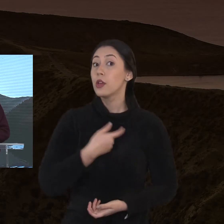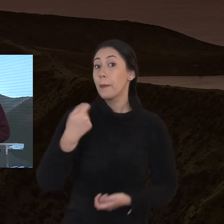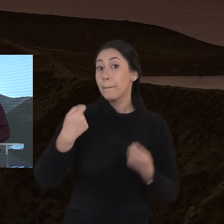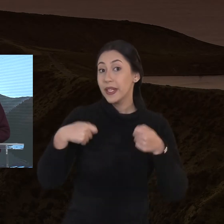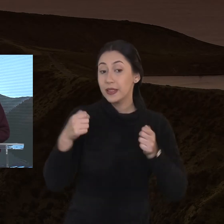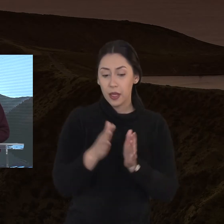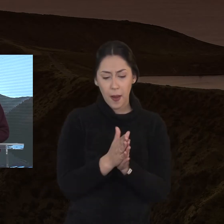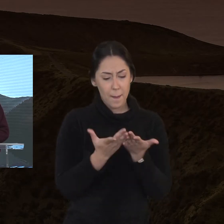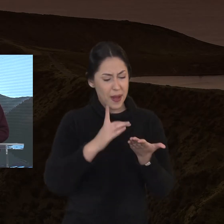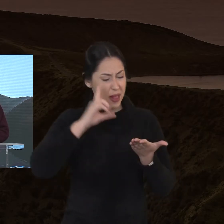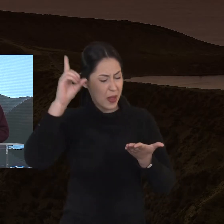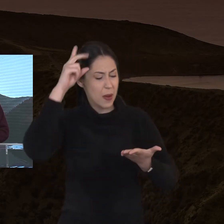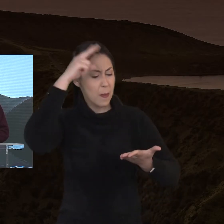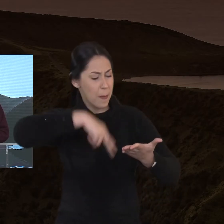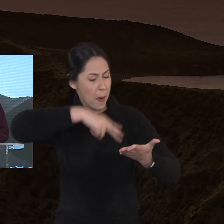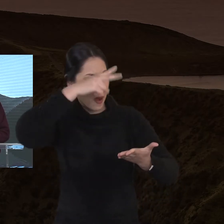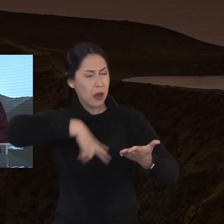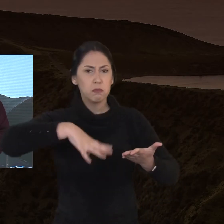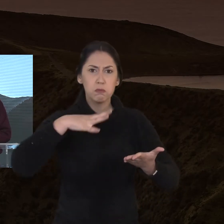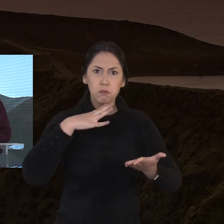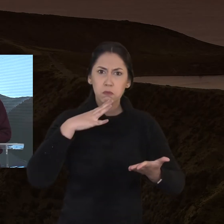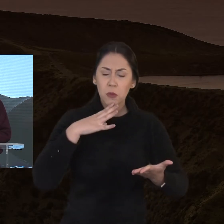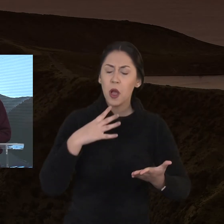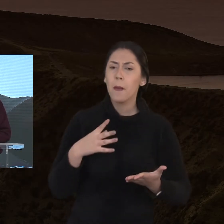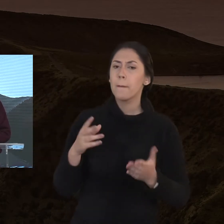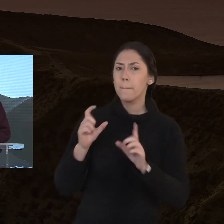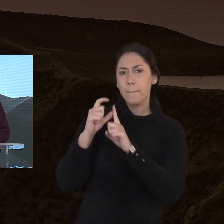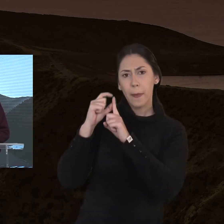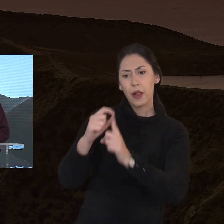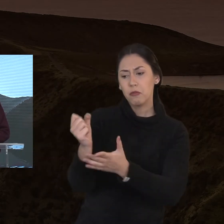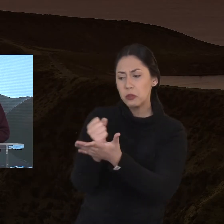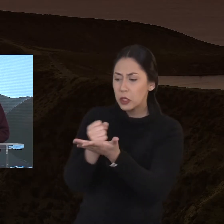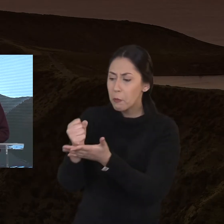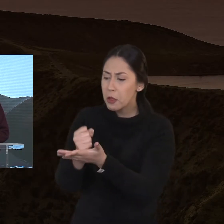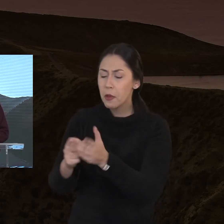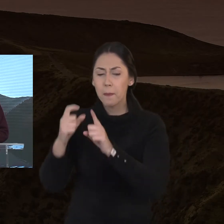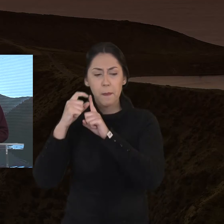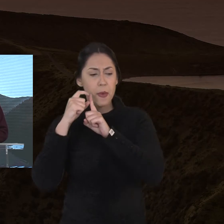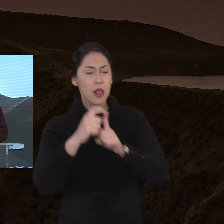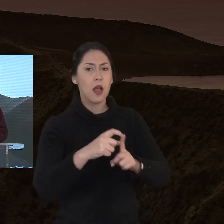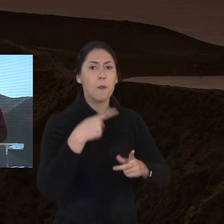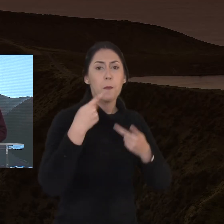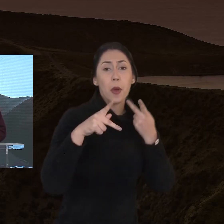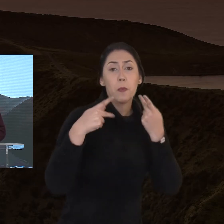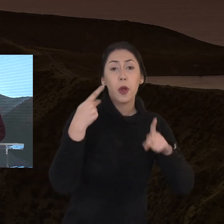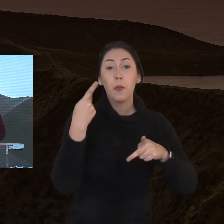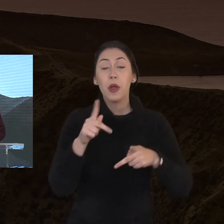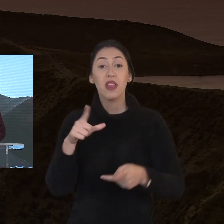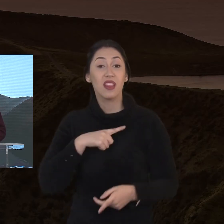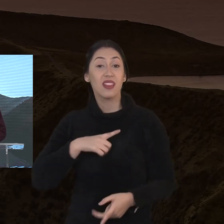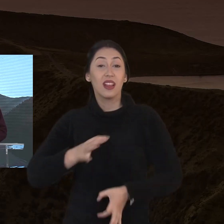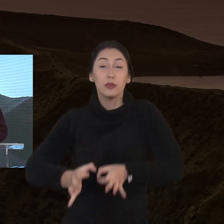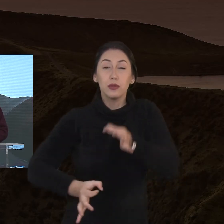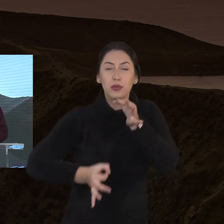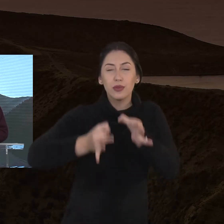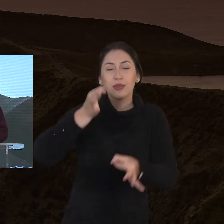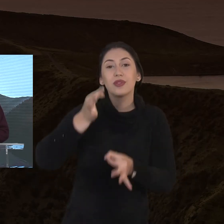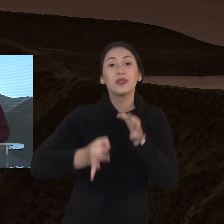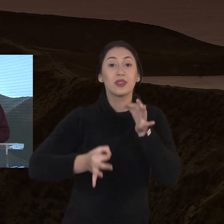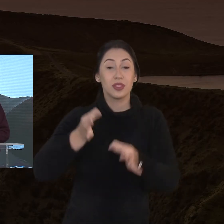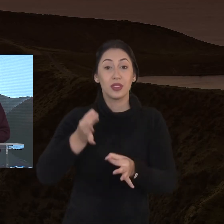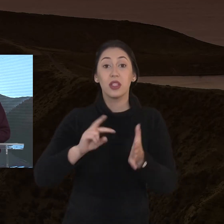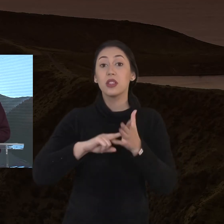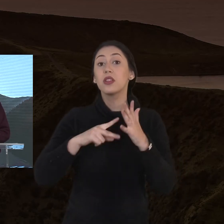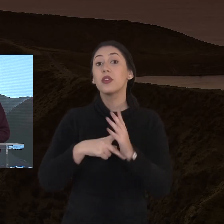conhecer a palavra fundamental conhecer a palavra profética vestindo nos da couraça da justiça o nosso